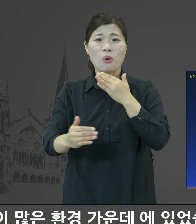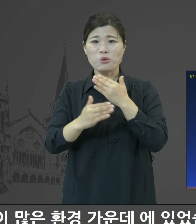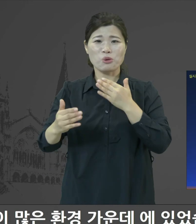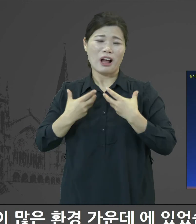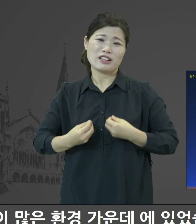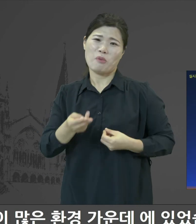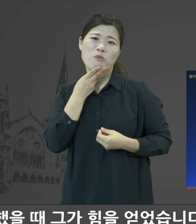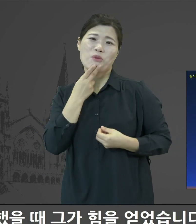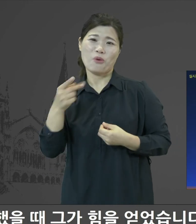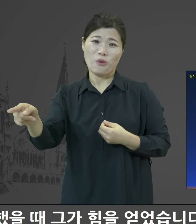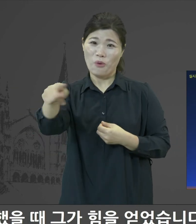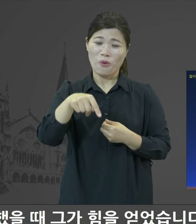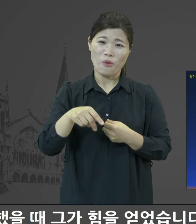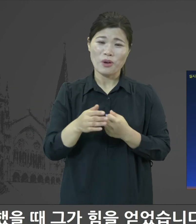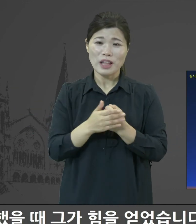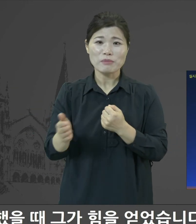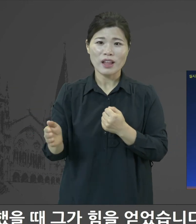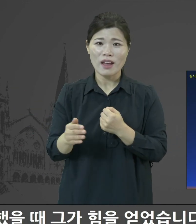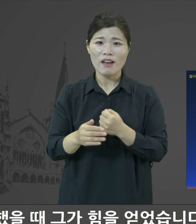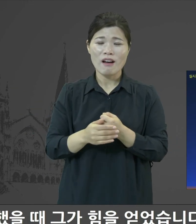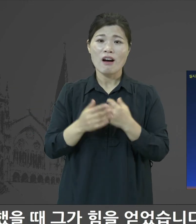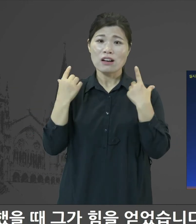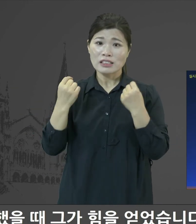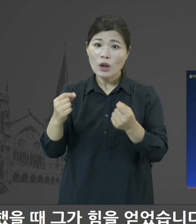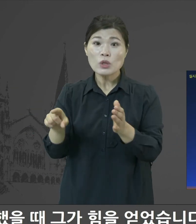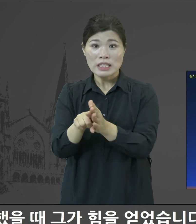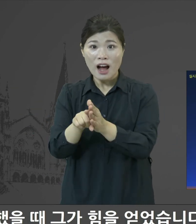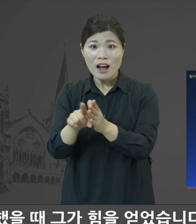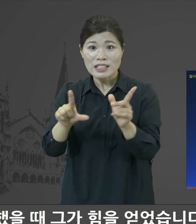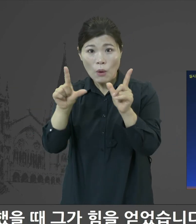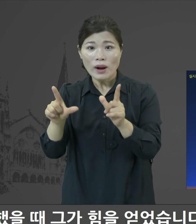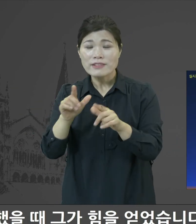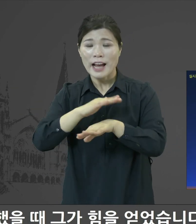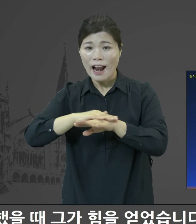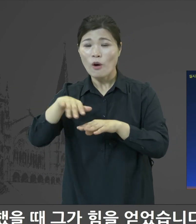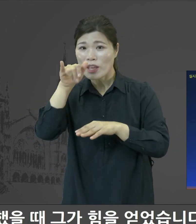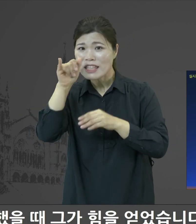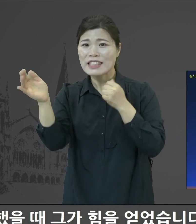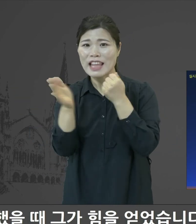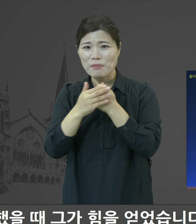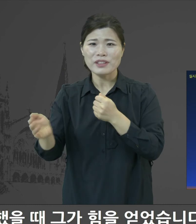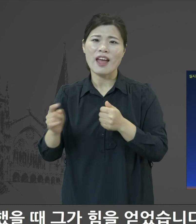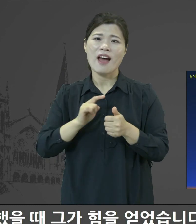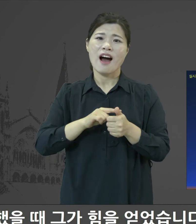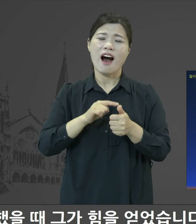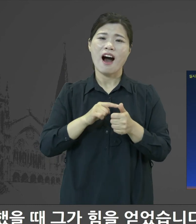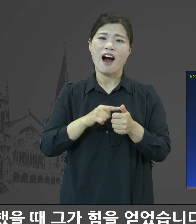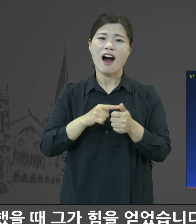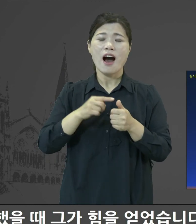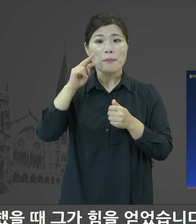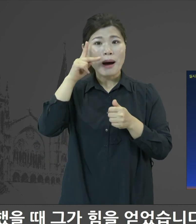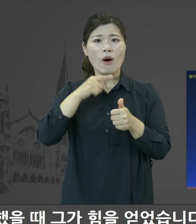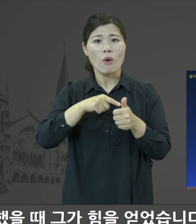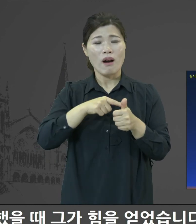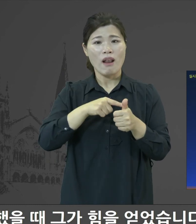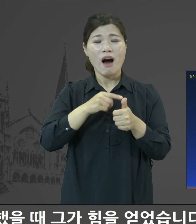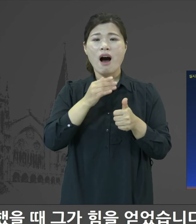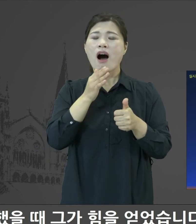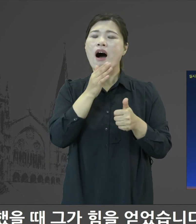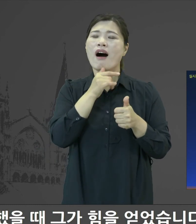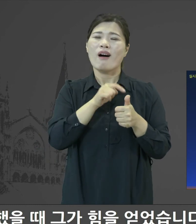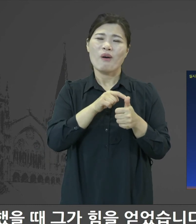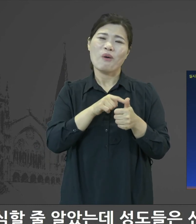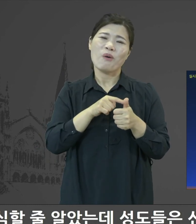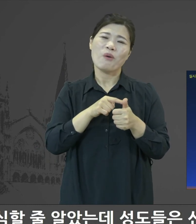성도들이 그대로 신앙생활을 하고 있다는 겁니다. 바울이 거기서 알고 있었던 하나님의 메시지를 완전히